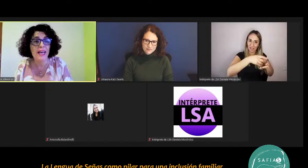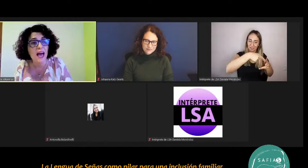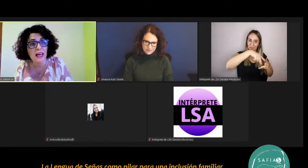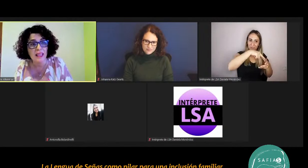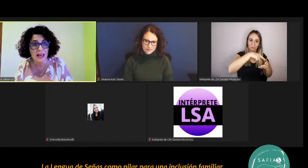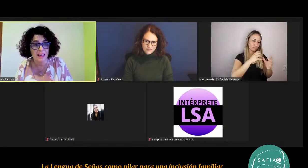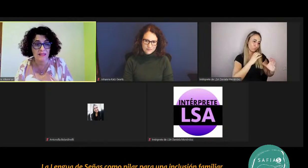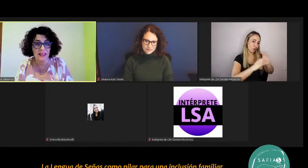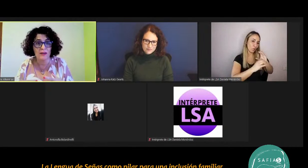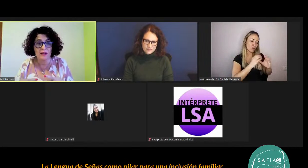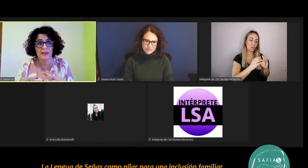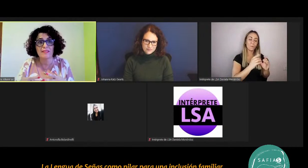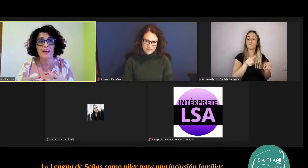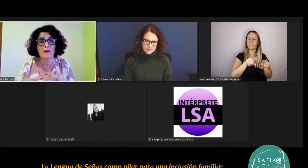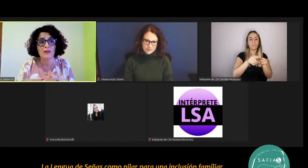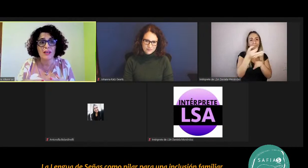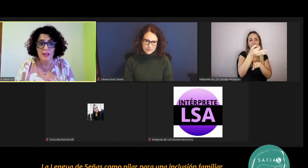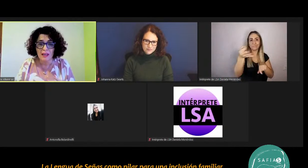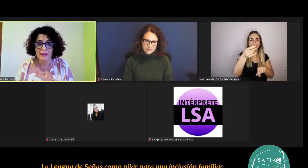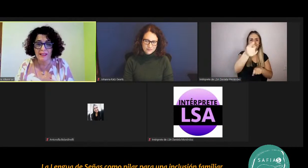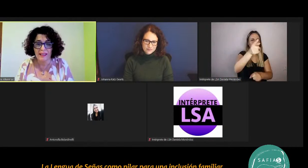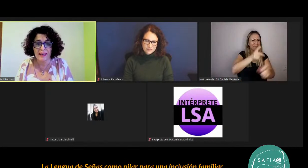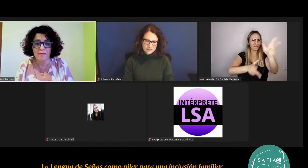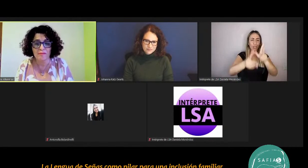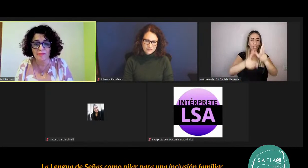las miradas, en lo que pasa con